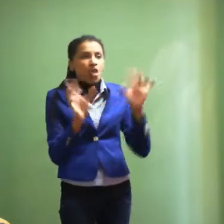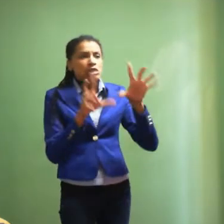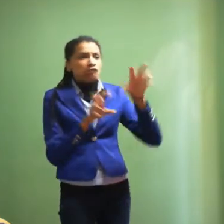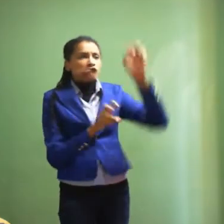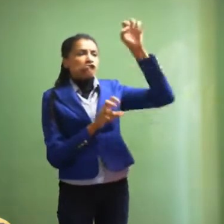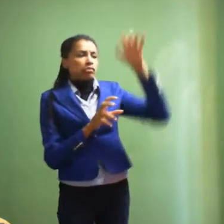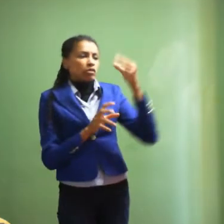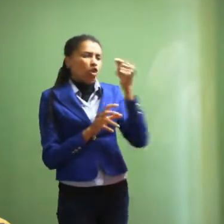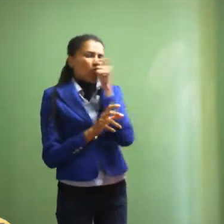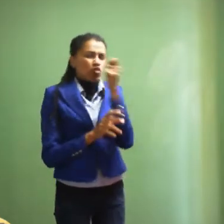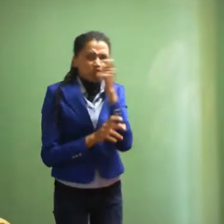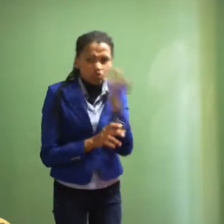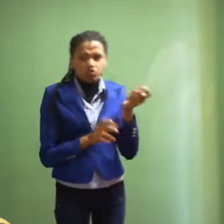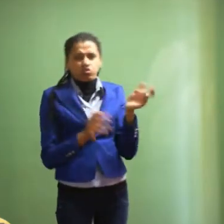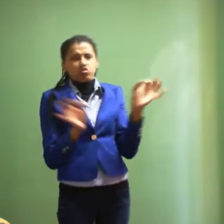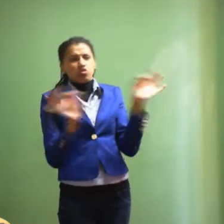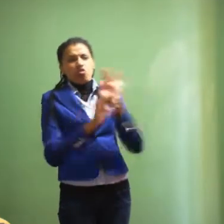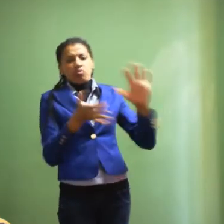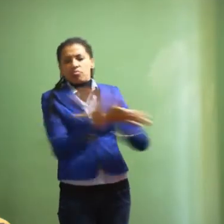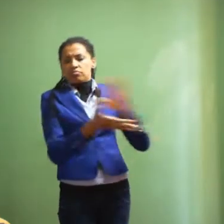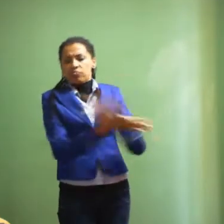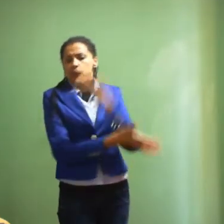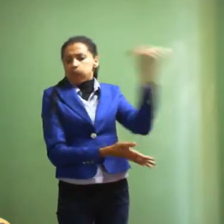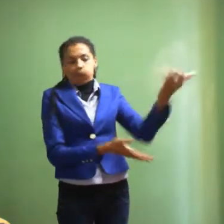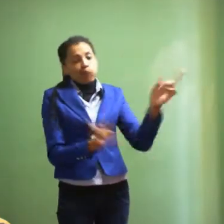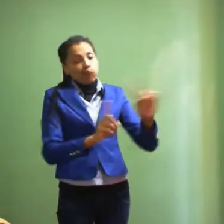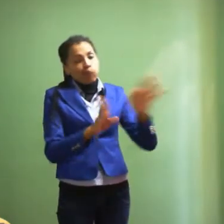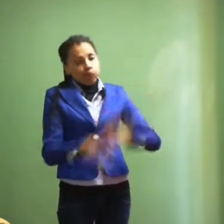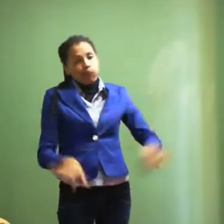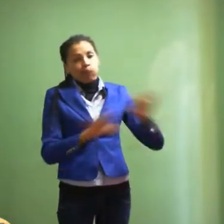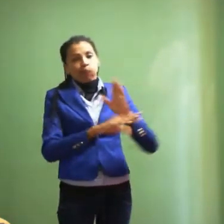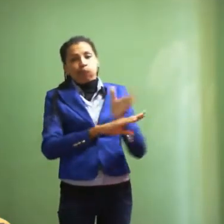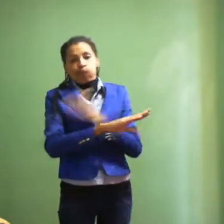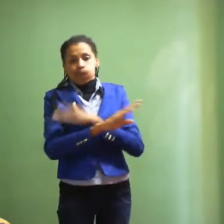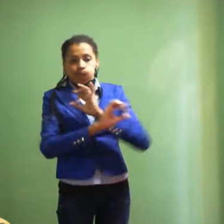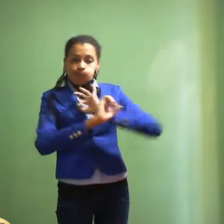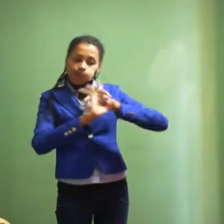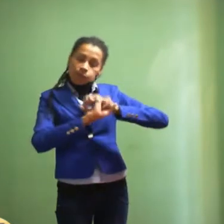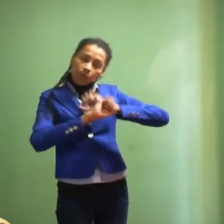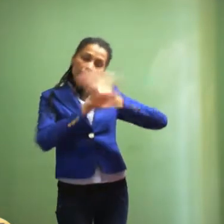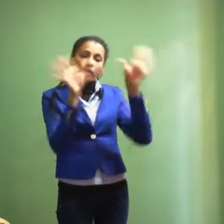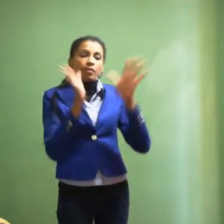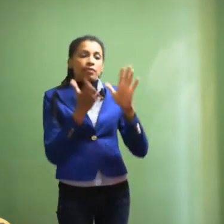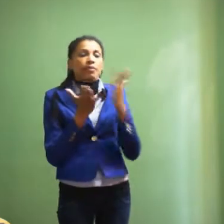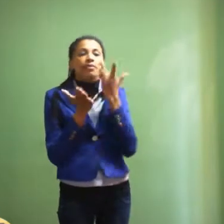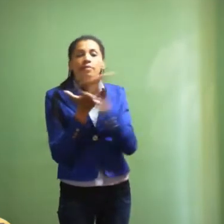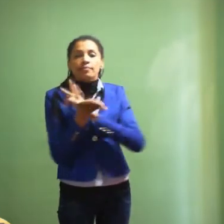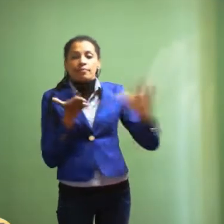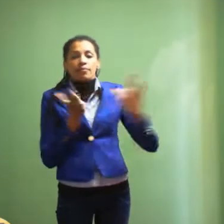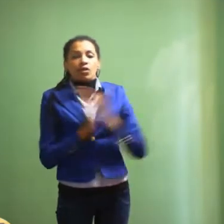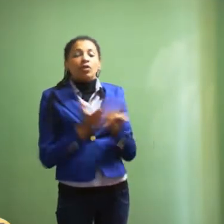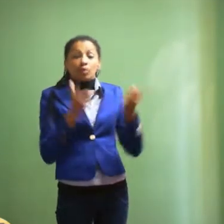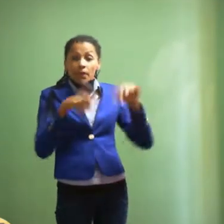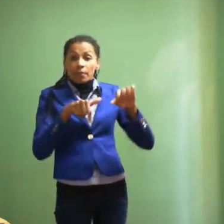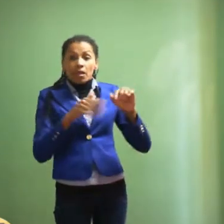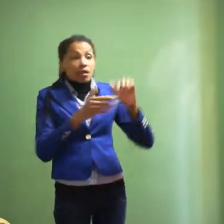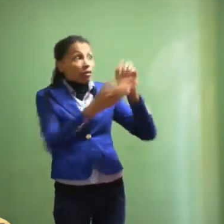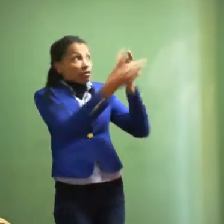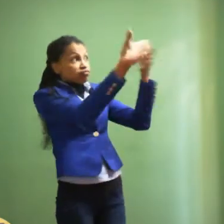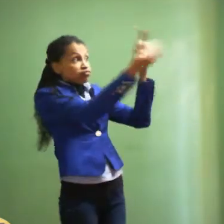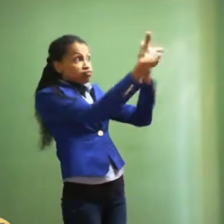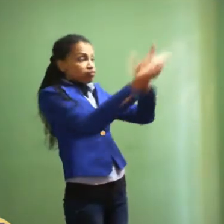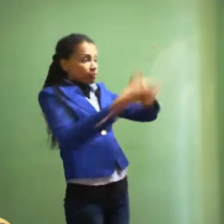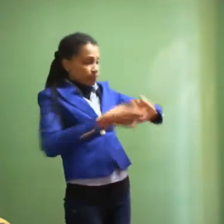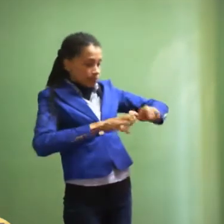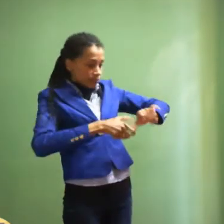porque no esté sucia la cartelera y el material que está allí. Y si hay posibilidades de generar una estrategia de almacenamiento de esos